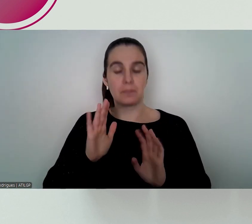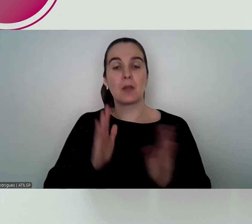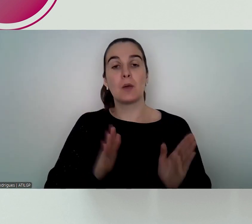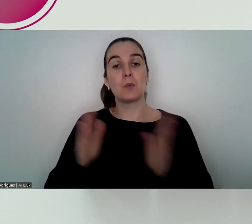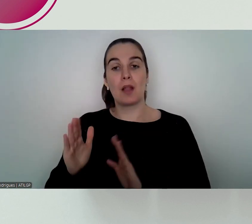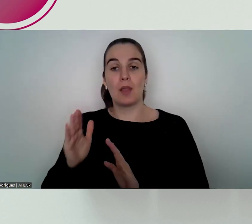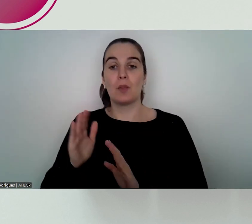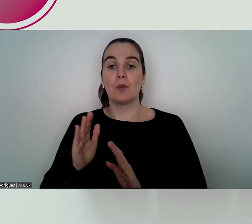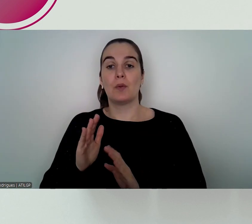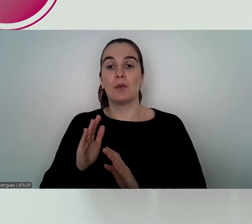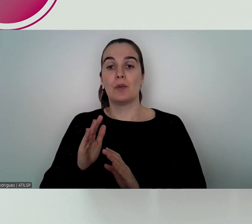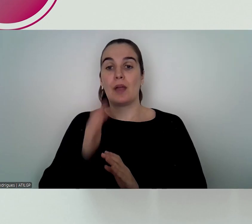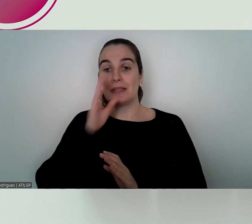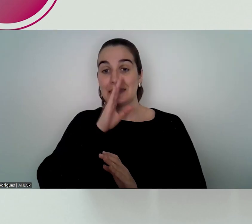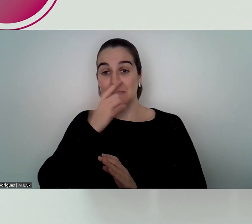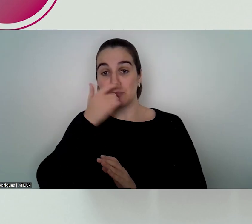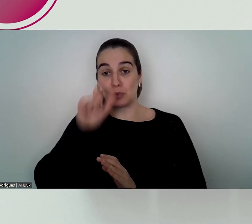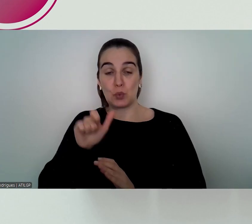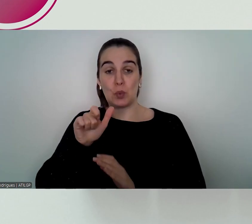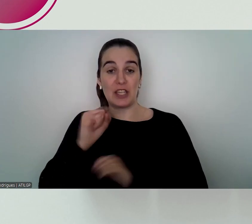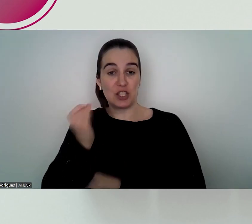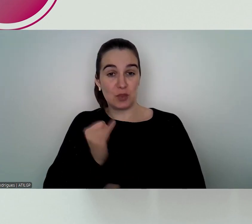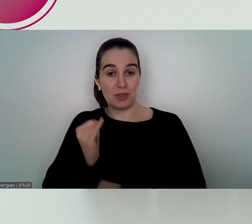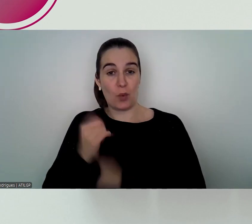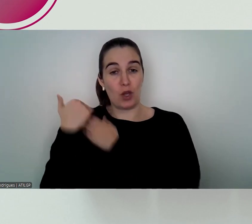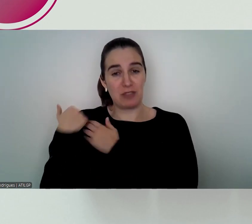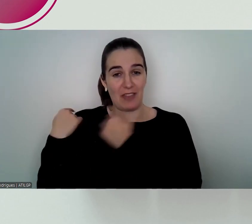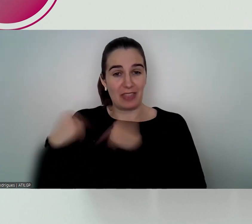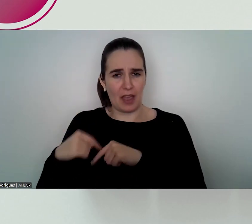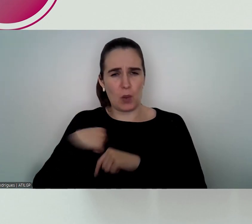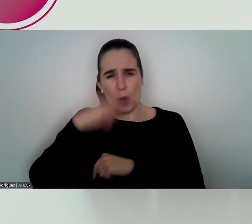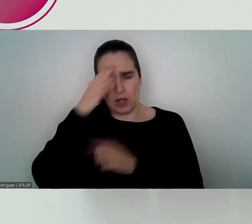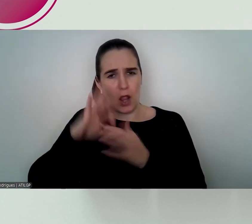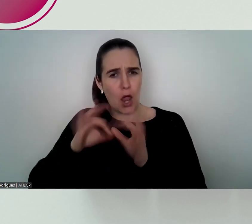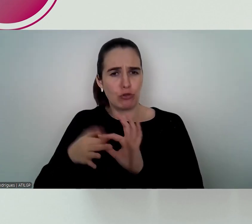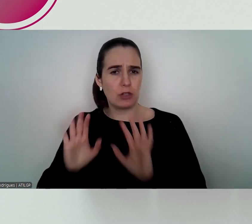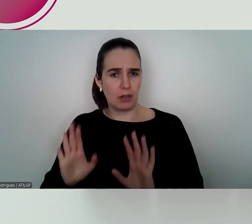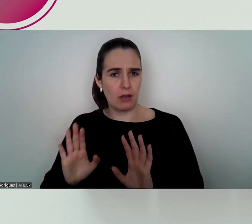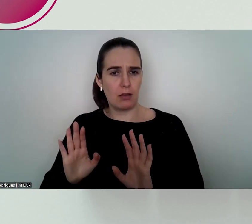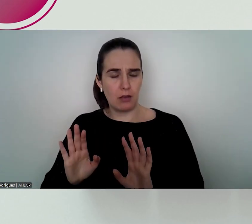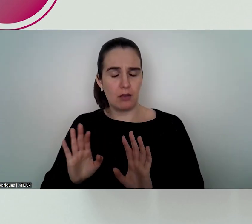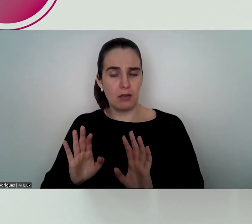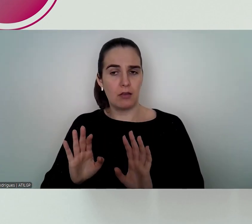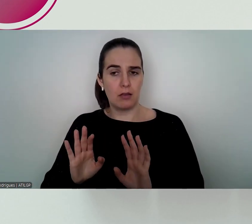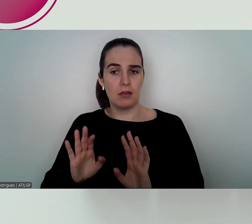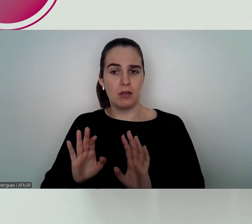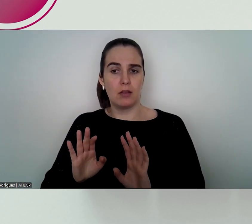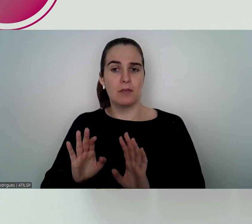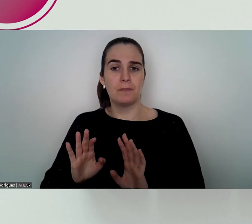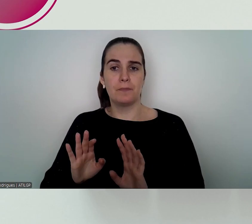a indicação de um responsável a nível das entidades faz todo o sentido, não querendo aqui